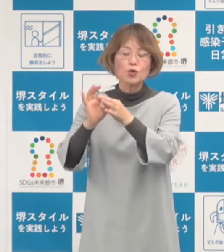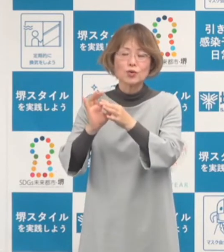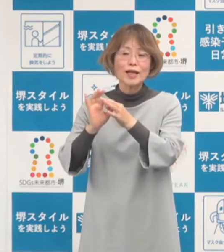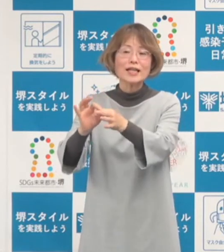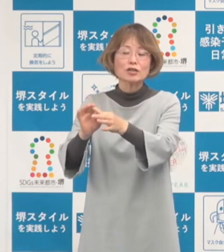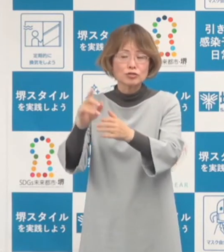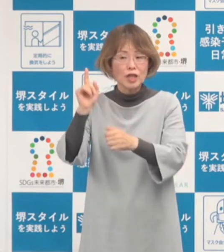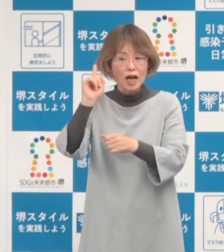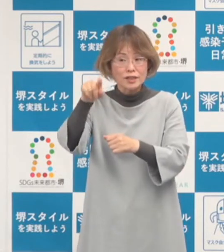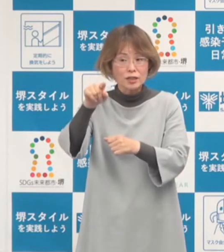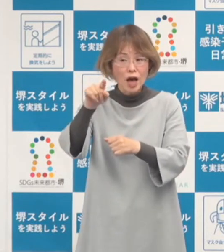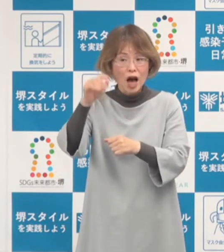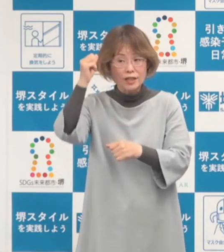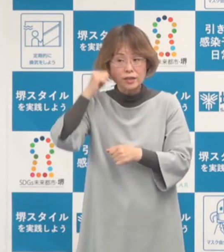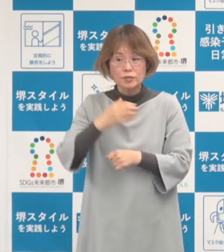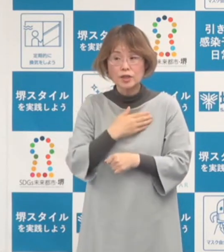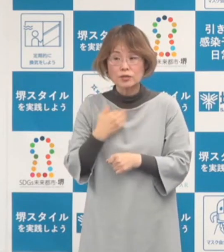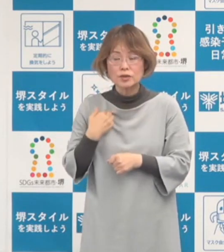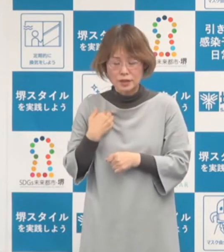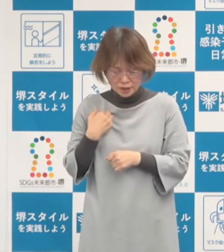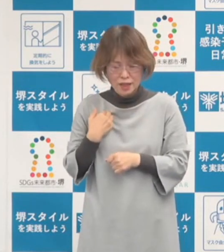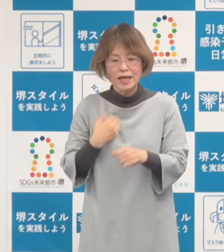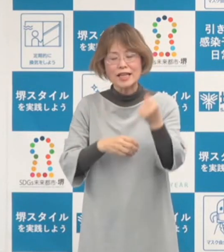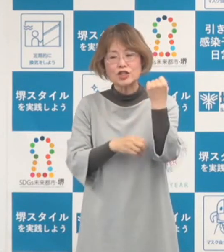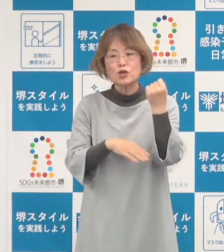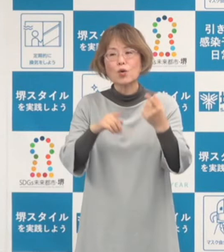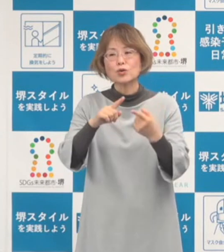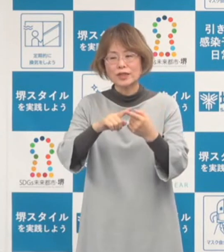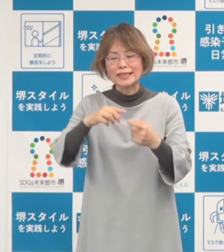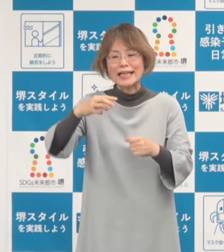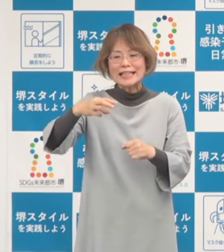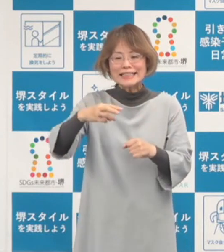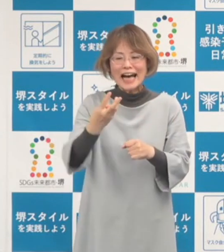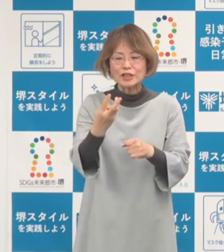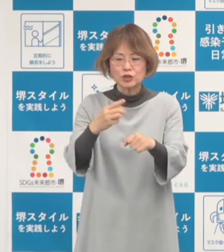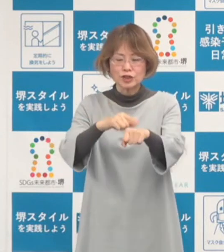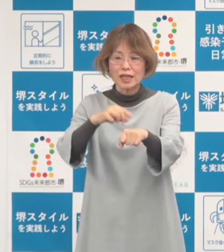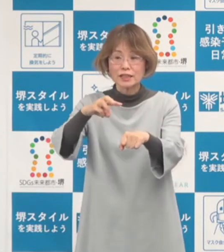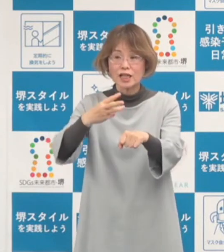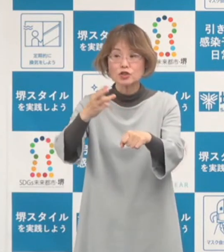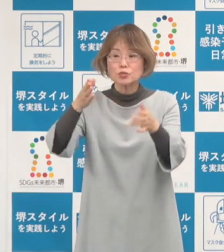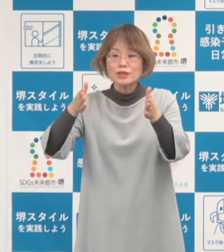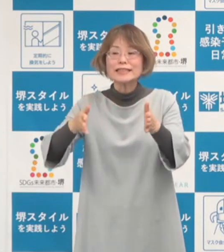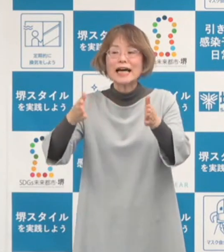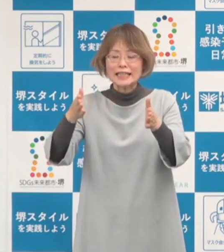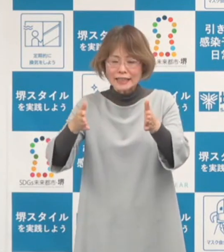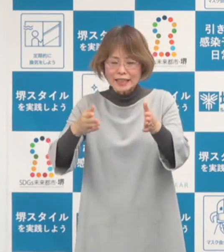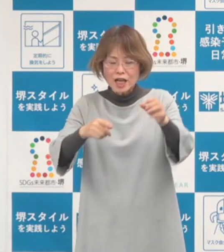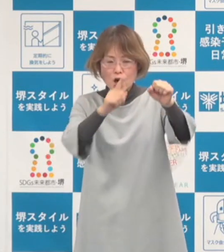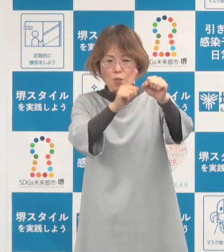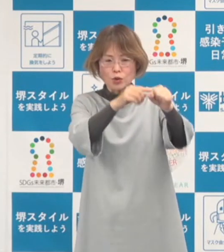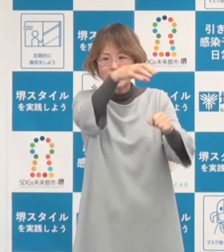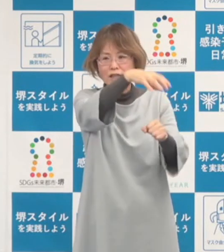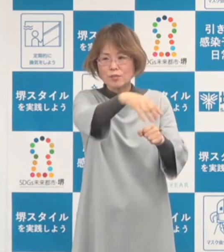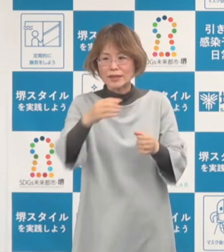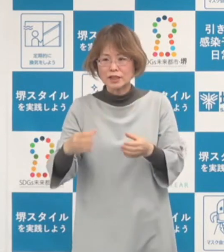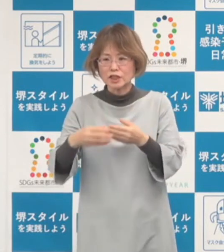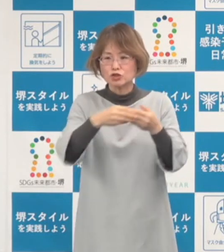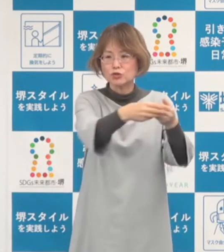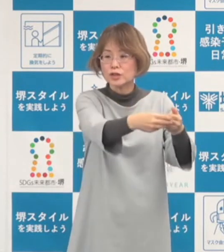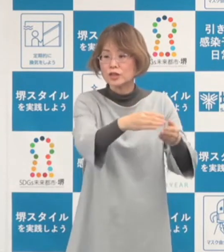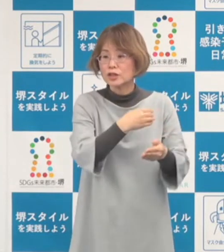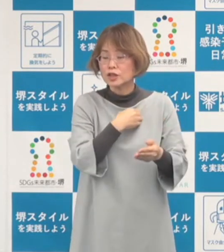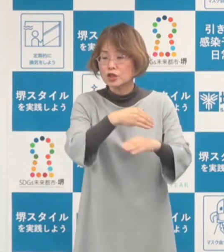で。 そうですね、基本的には30分以内にですね、目的地に着くような形で AI 含めてやっておりますので、基本的